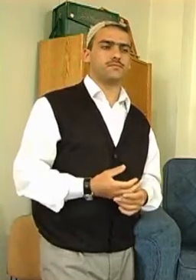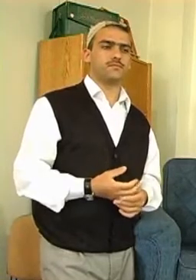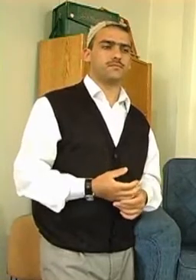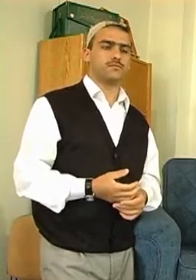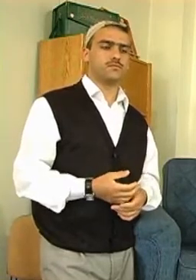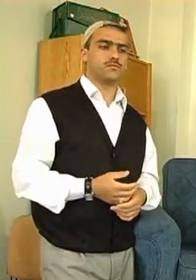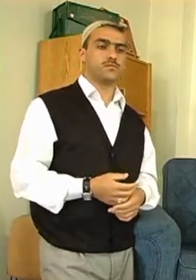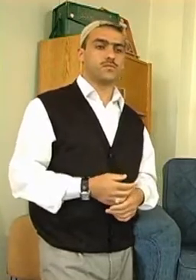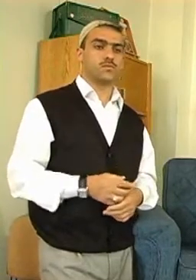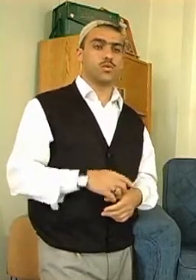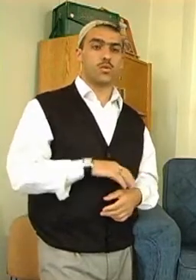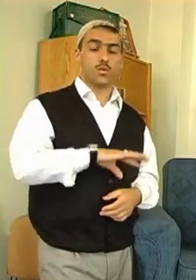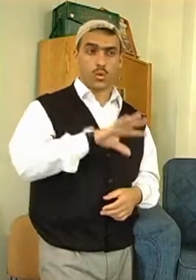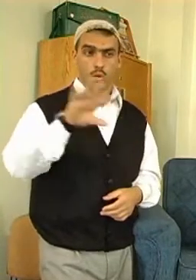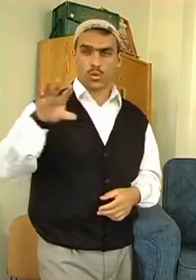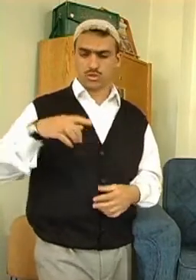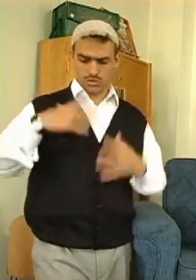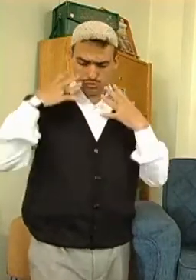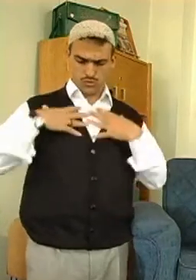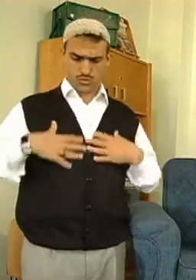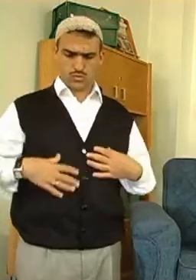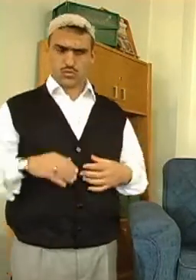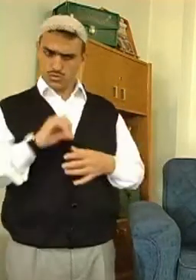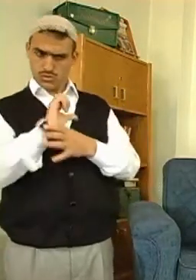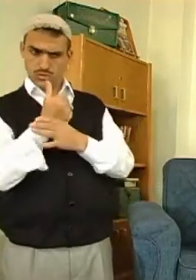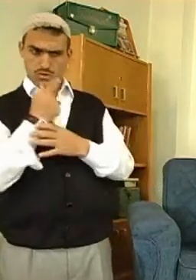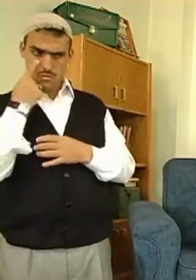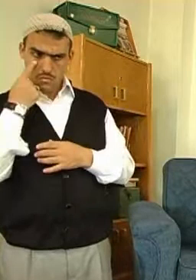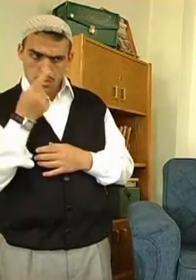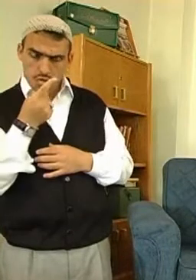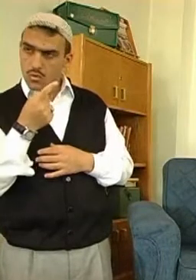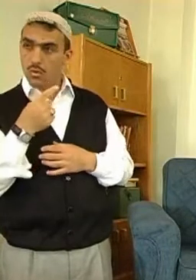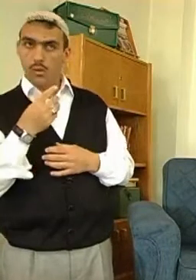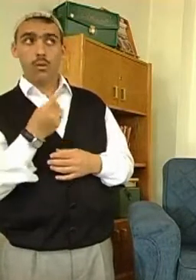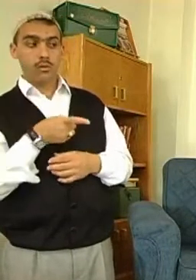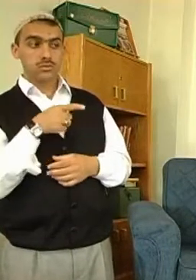manidar âli sanatların ve manevi âli nakışların çoğu gizlenir.